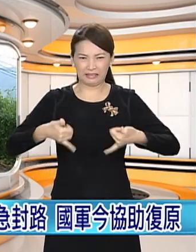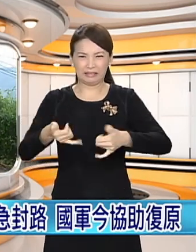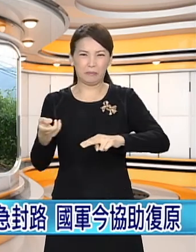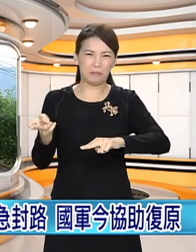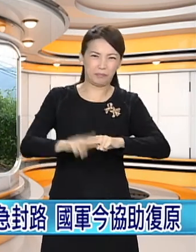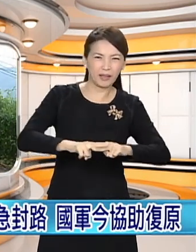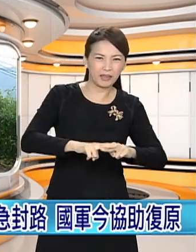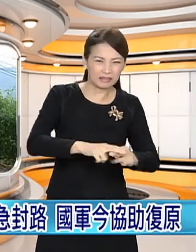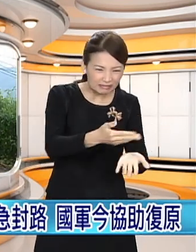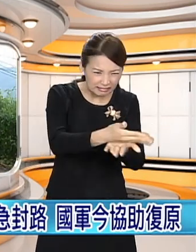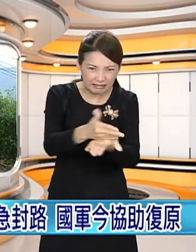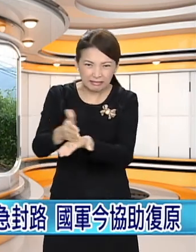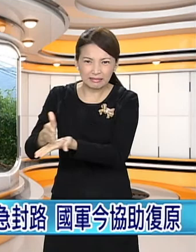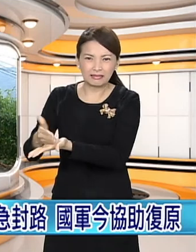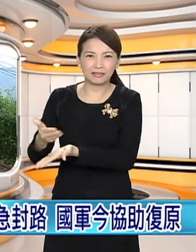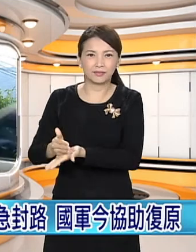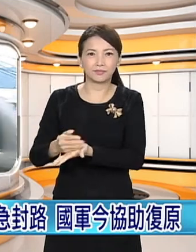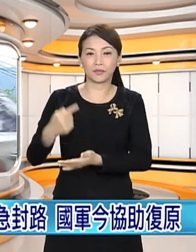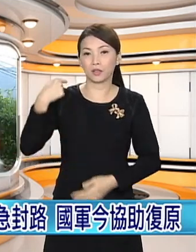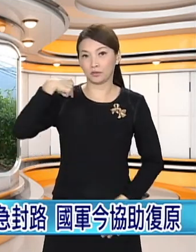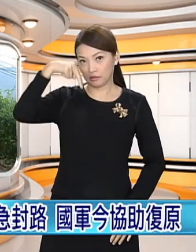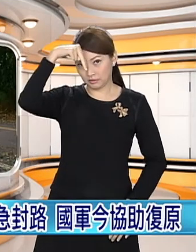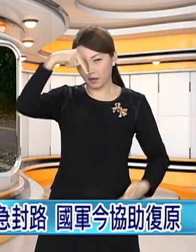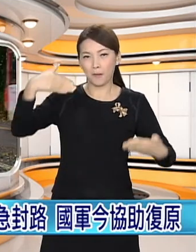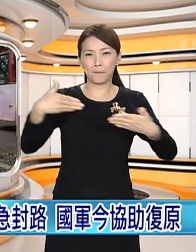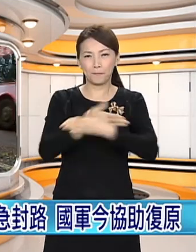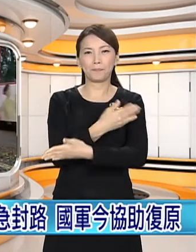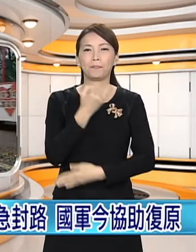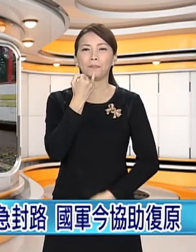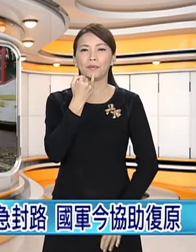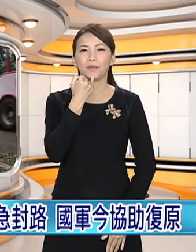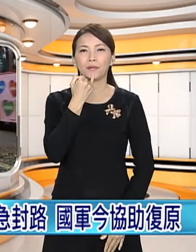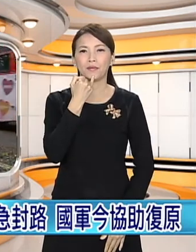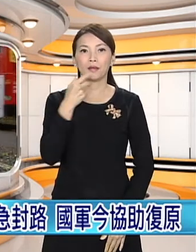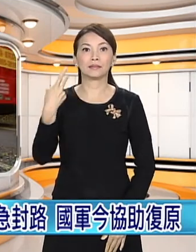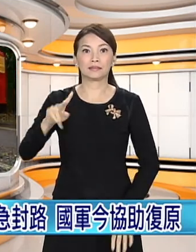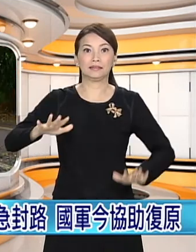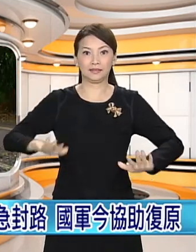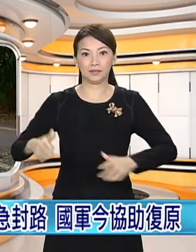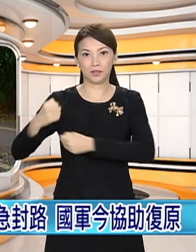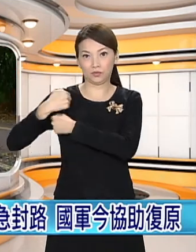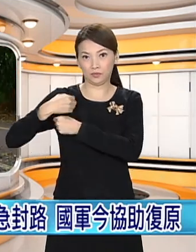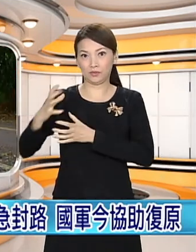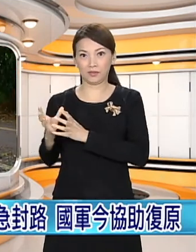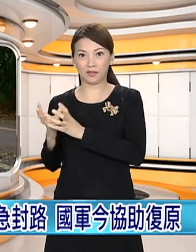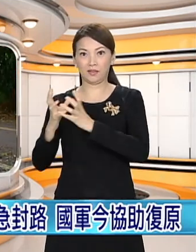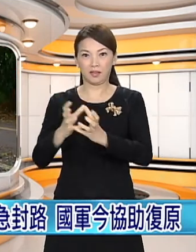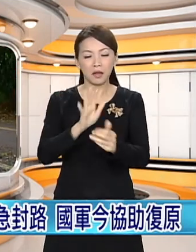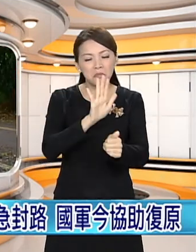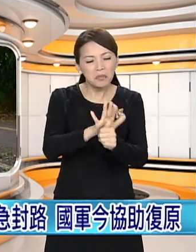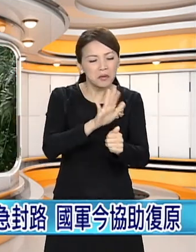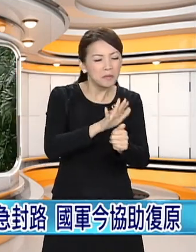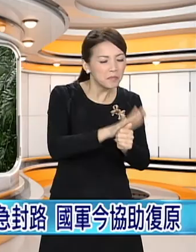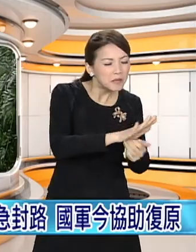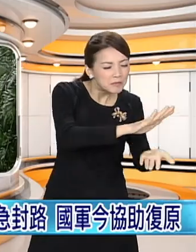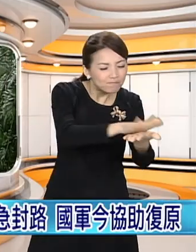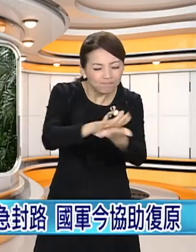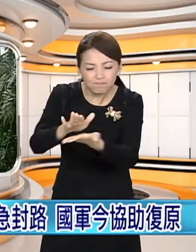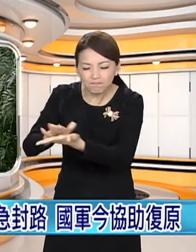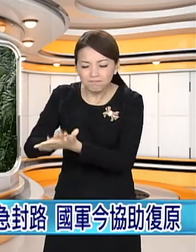午已经恢复通车，今天将会有国军来加入，协助绿色隧道